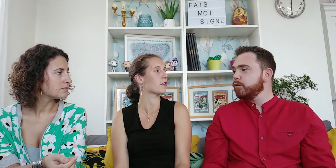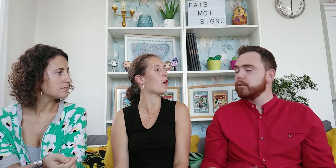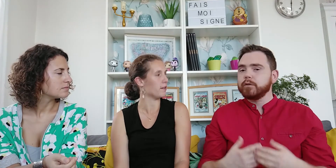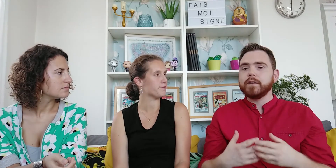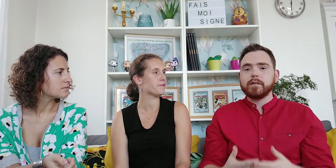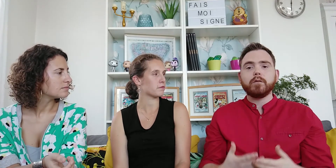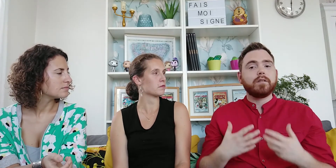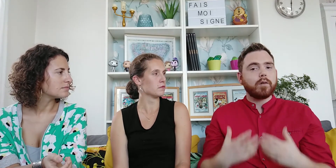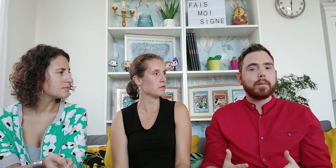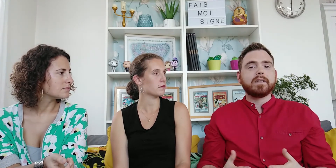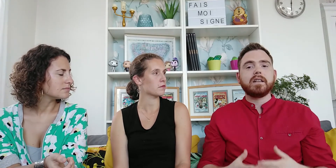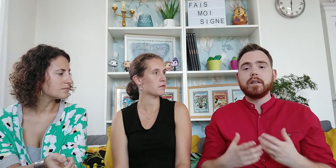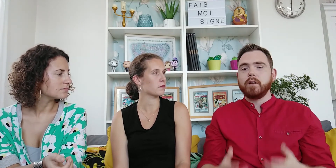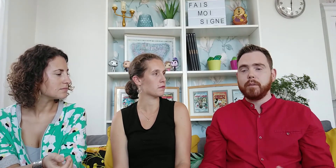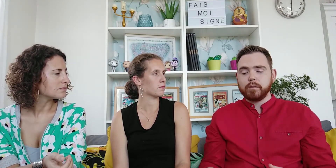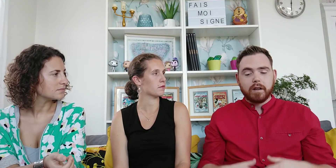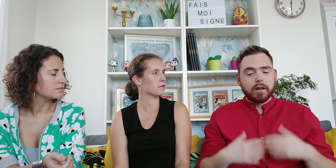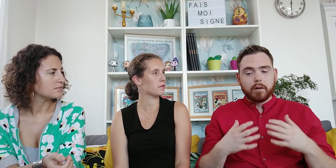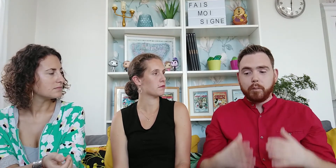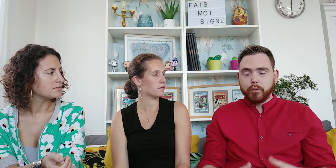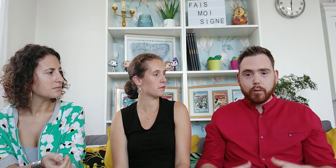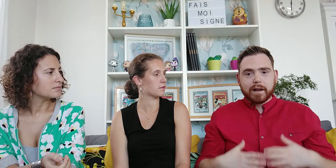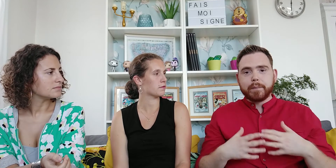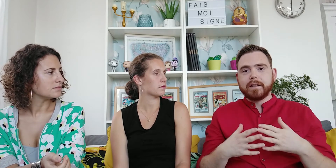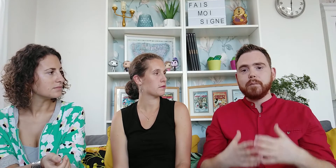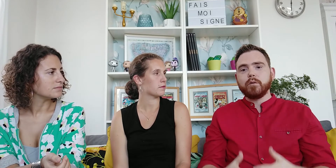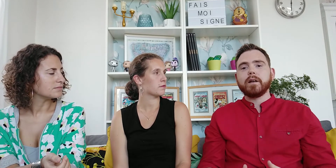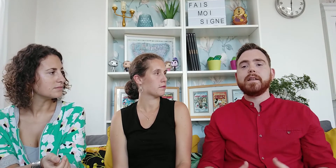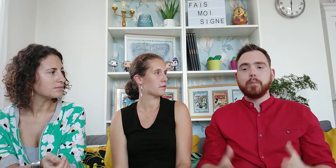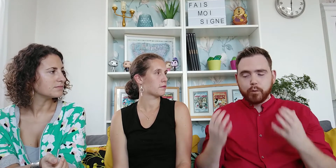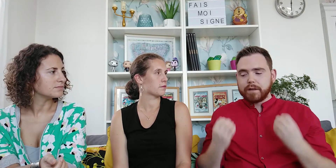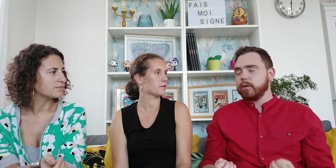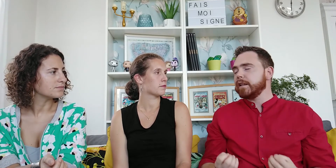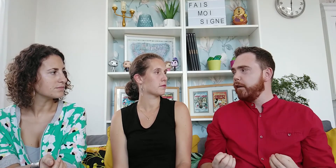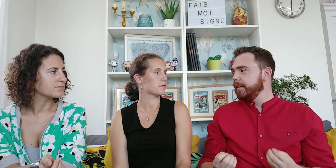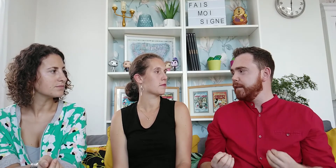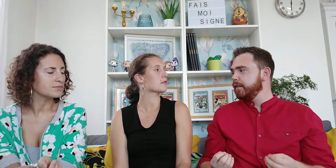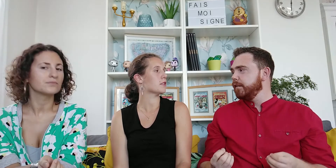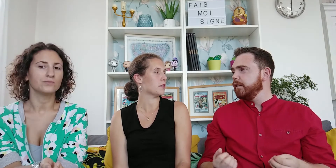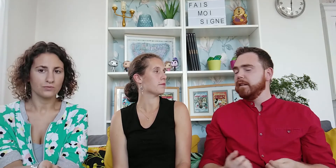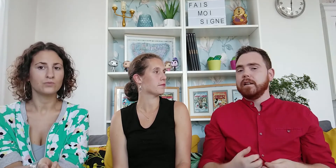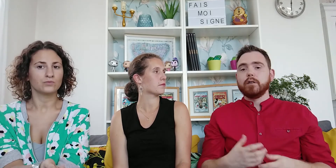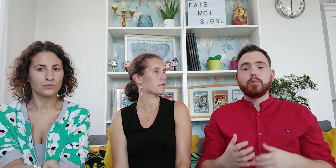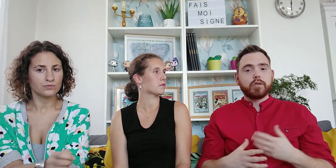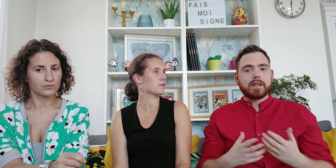Donc de toute façon, il faut la pratiquer, il faut l'apprendre. Plus on va la répéter, plus ça va rentrer dans la tête. C'est ça. Et donc plus ce sera